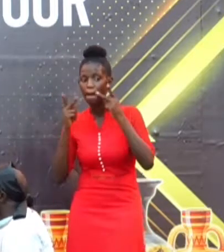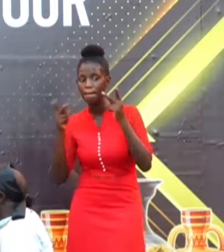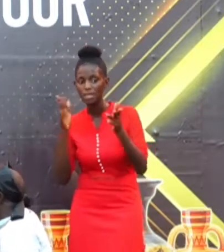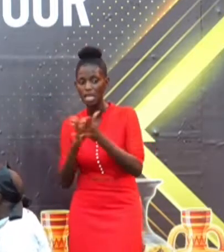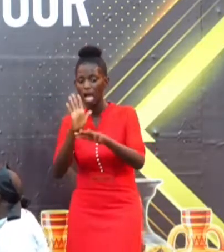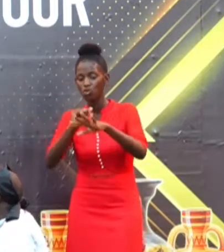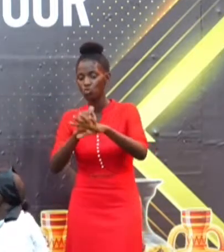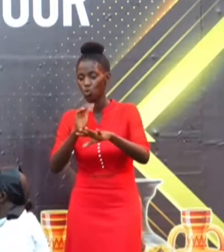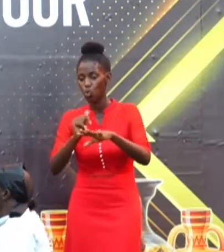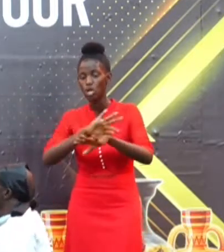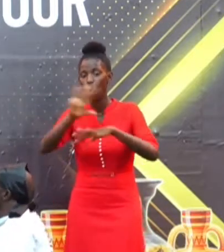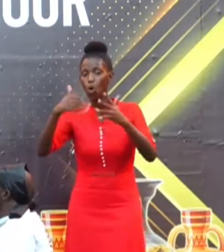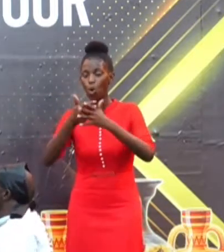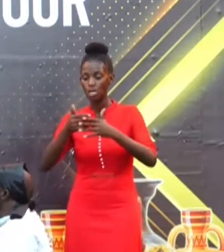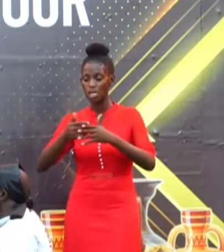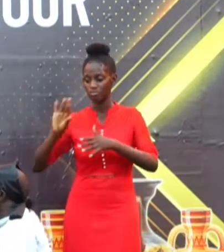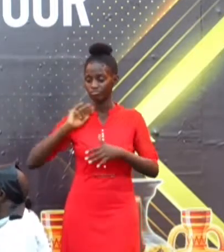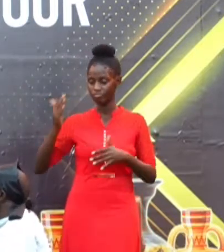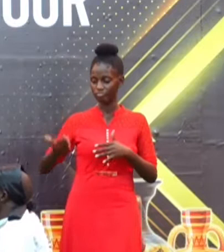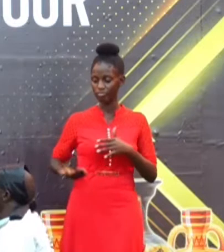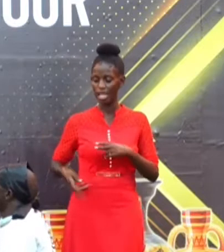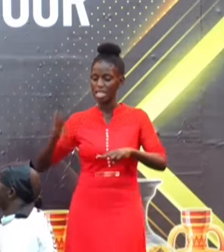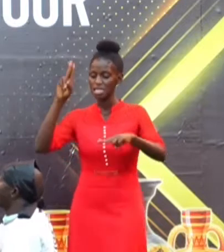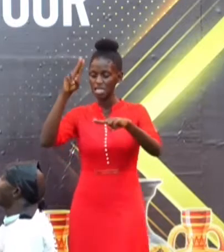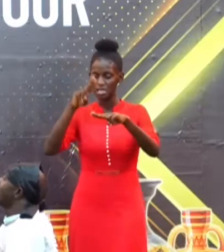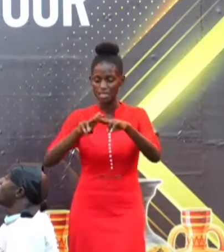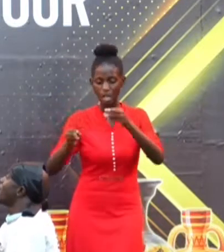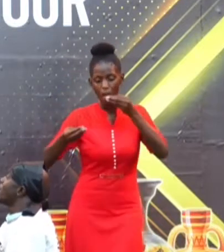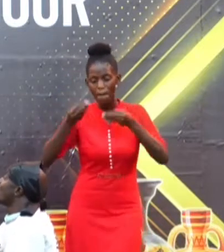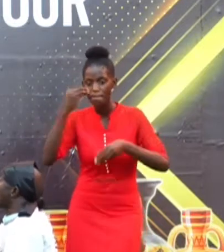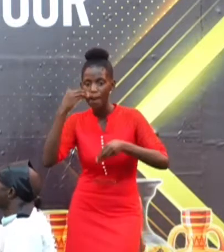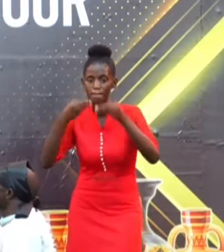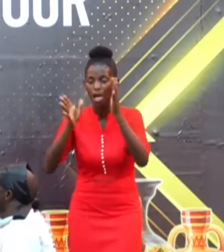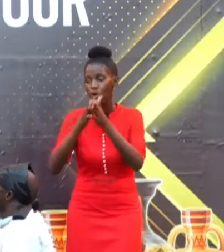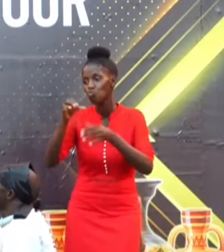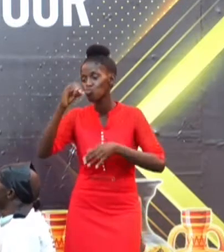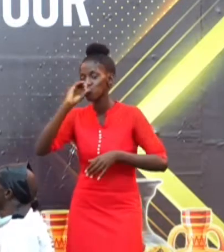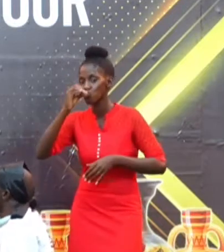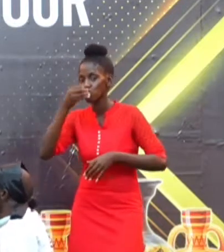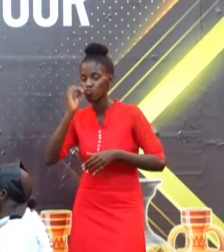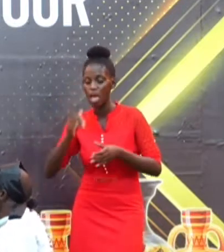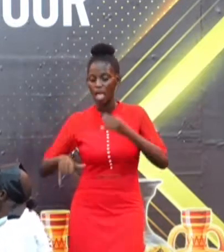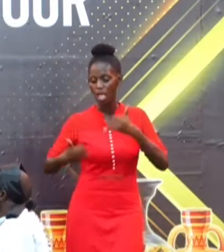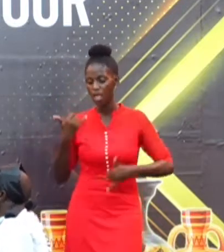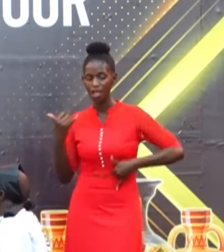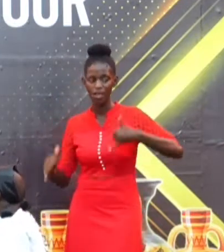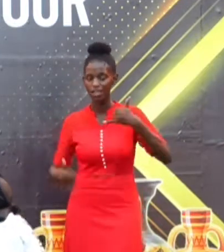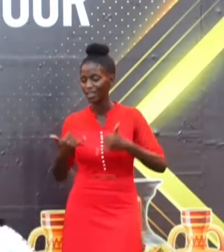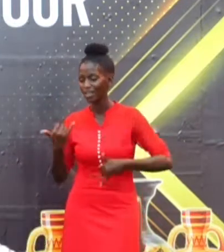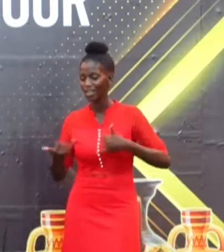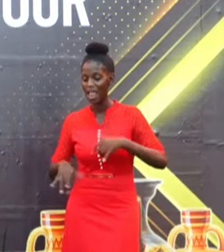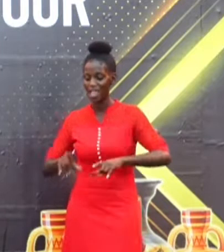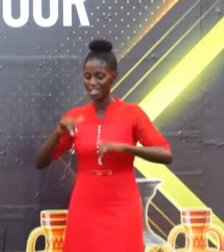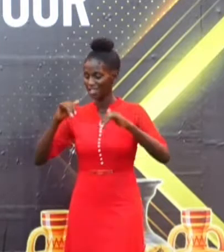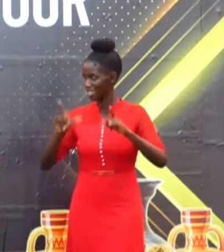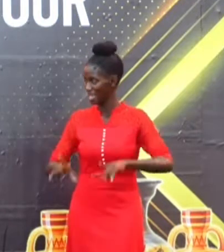ab'obumedi n'obuperusi nga batudde bonna nga balya nga banywa nga banyumirwa obeera